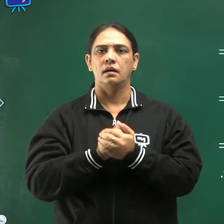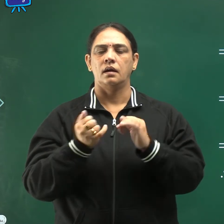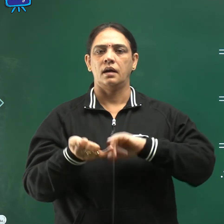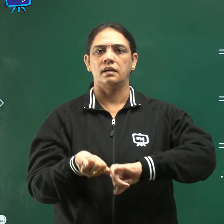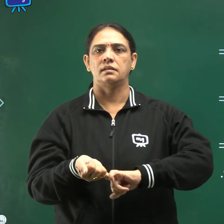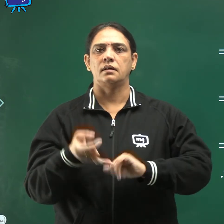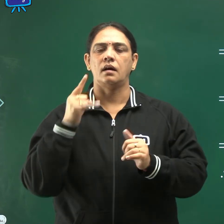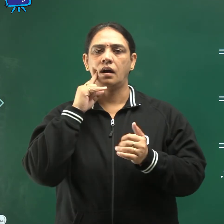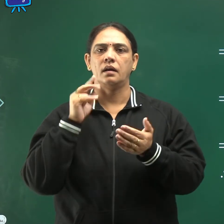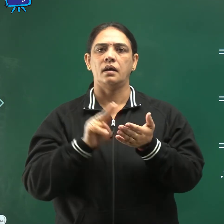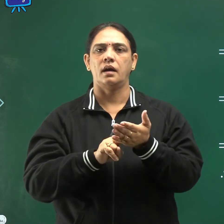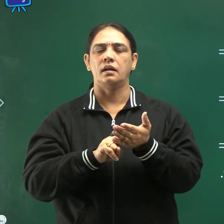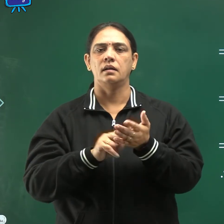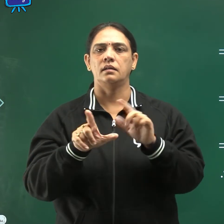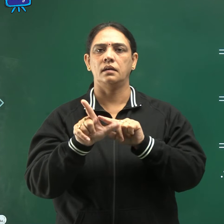का